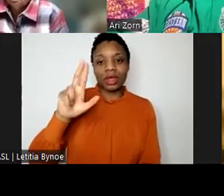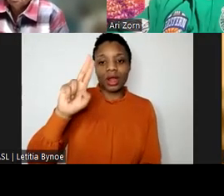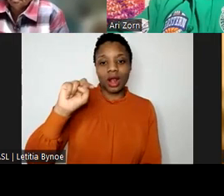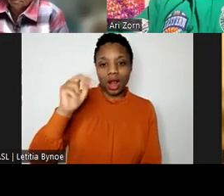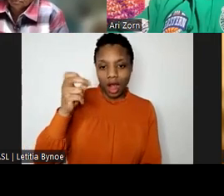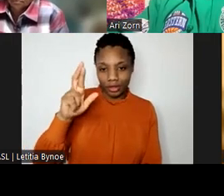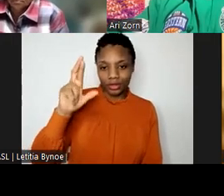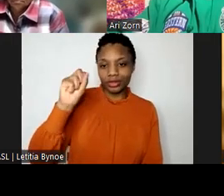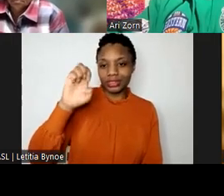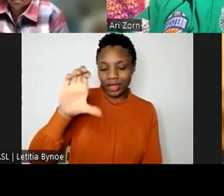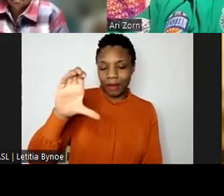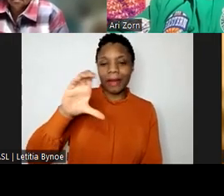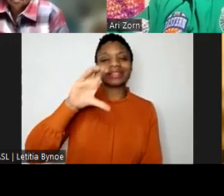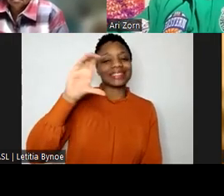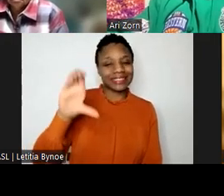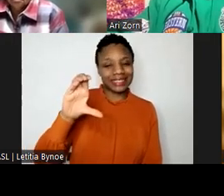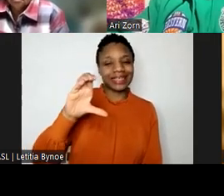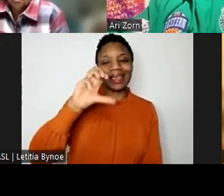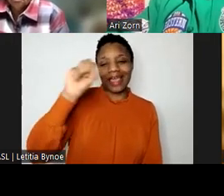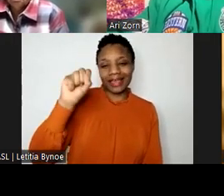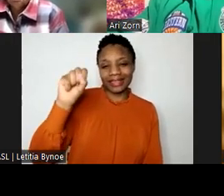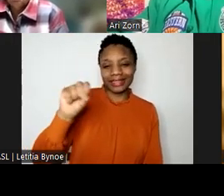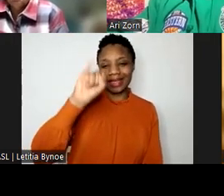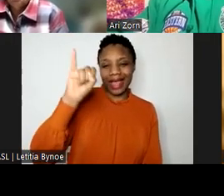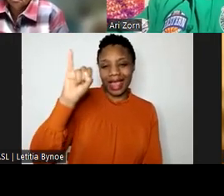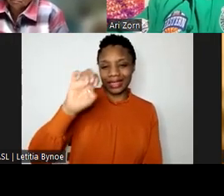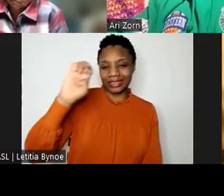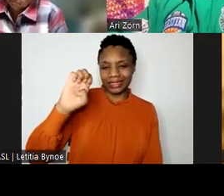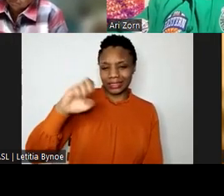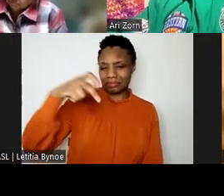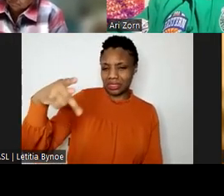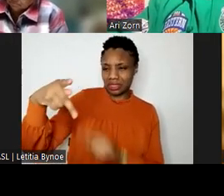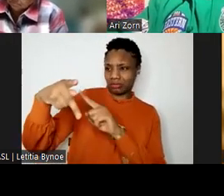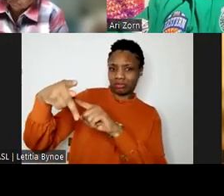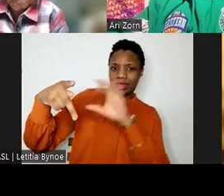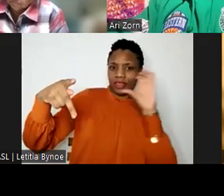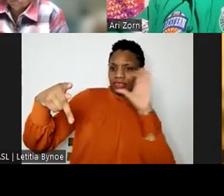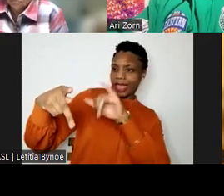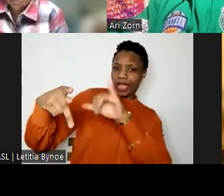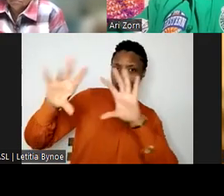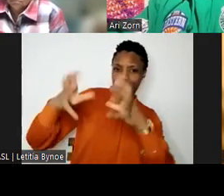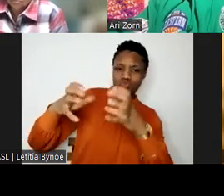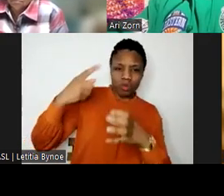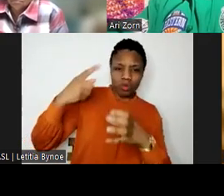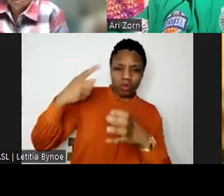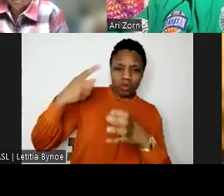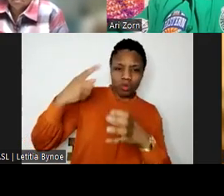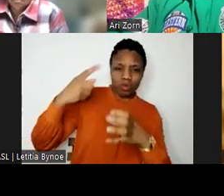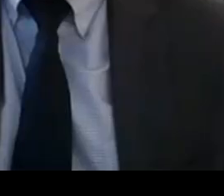acrónimo okay Así que él va a estar dando un resumen de lo que es el